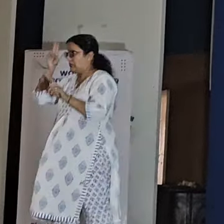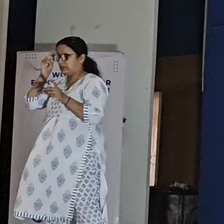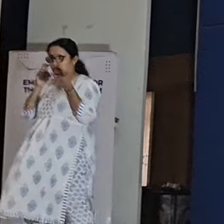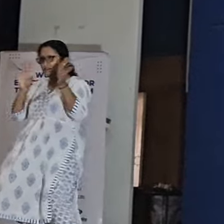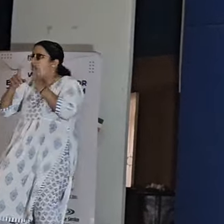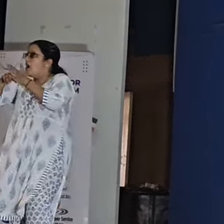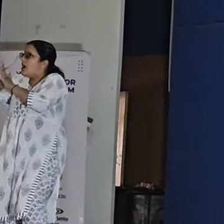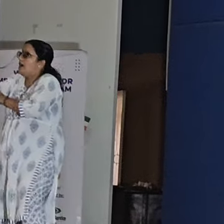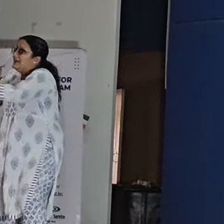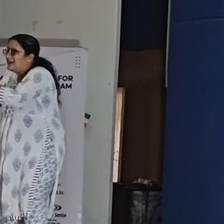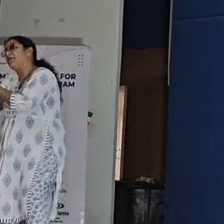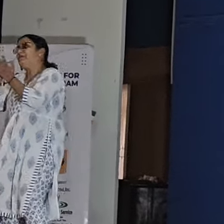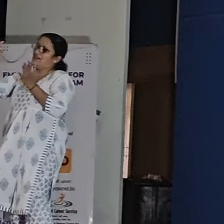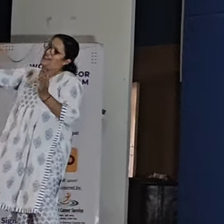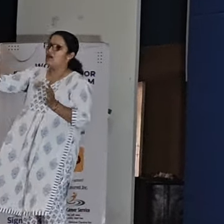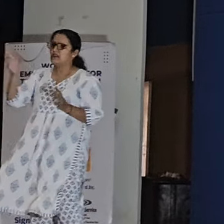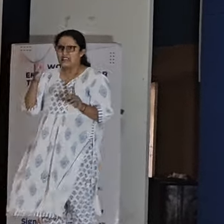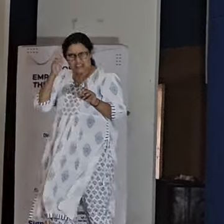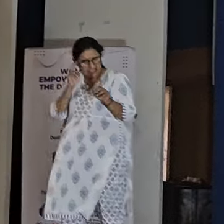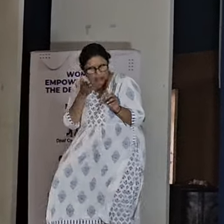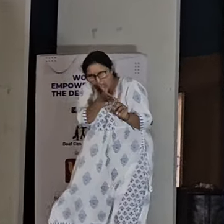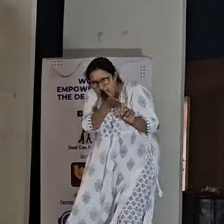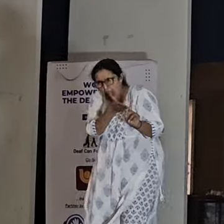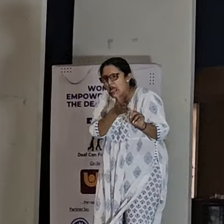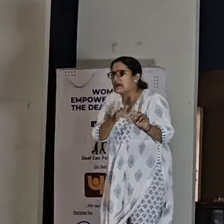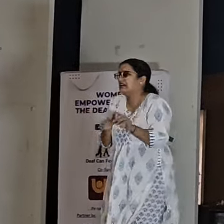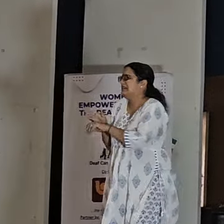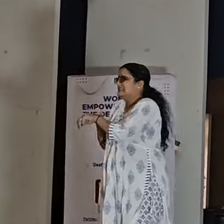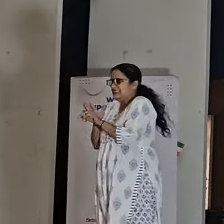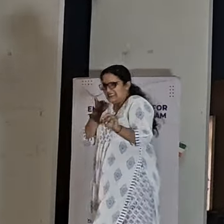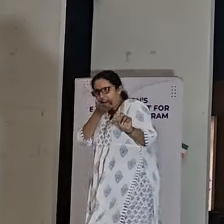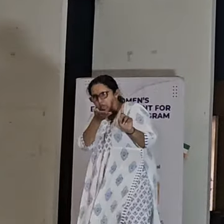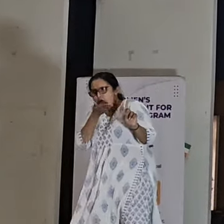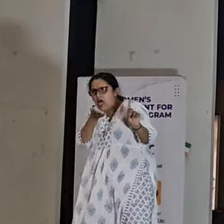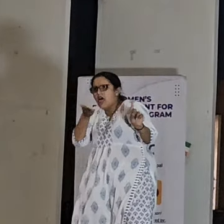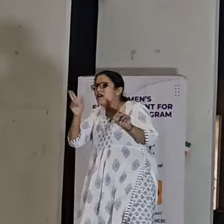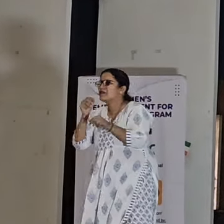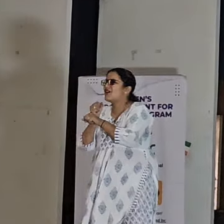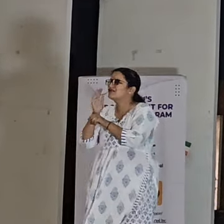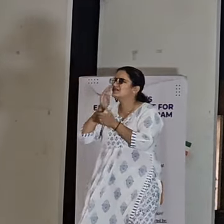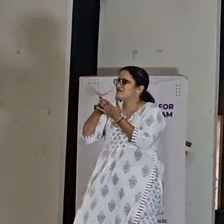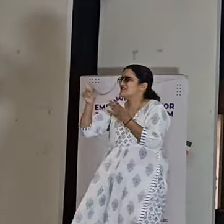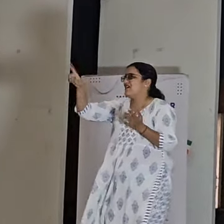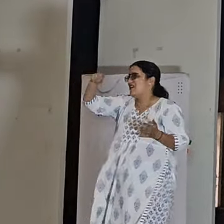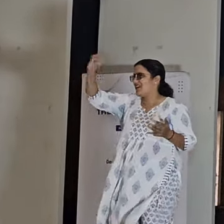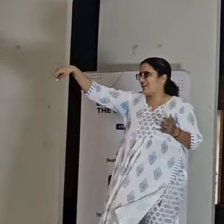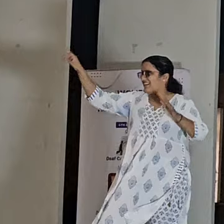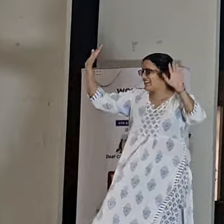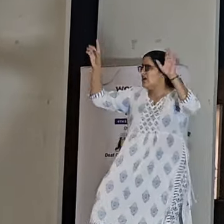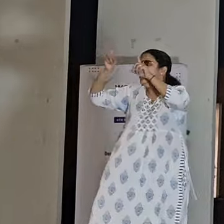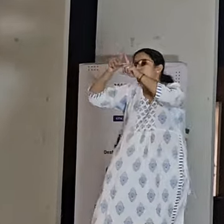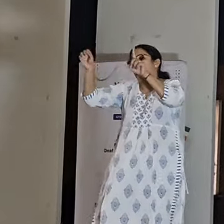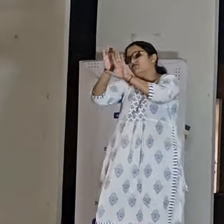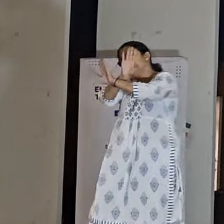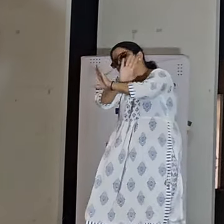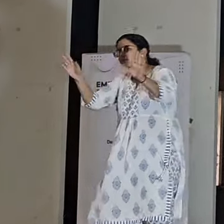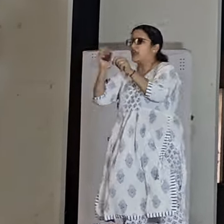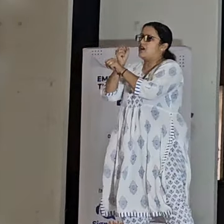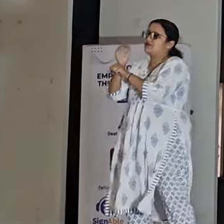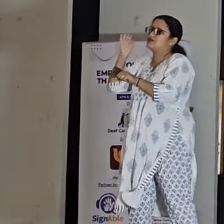कितना और कितने लेवल तक वो देख सकते हैं और उसके बाद अगर हम बातचीत करते हैं तो हमें बिना जानकारी के ऐसे ही